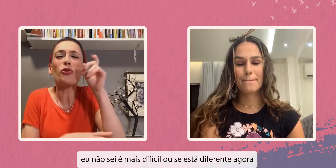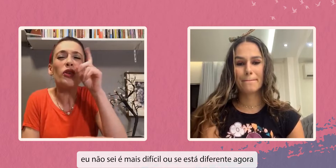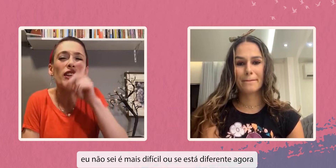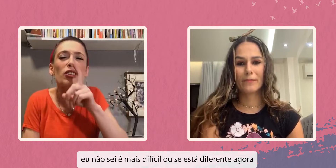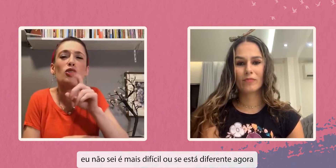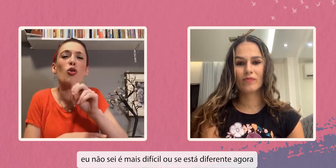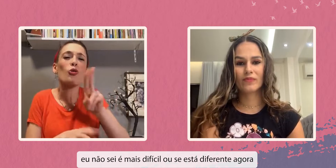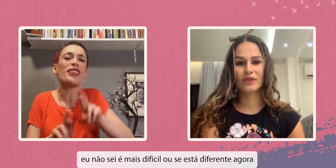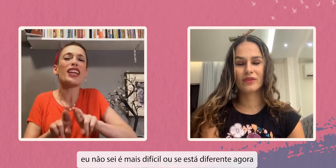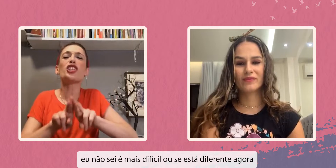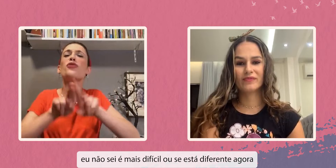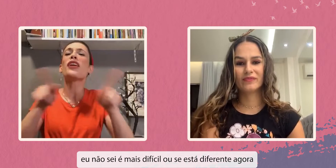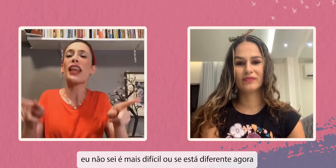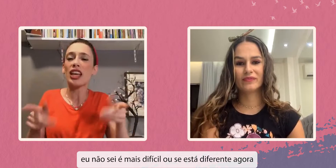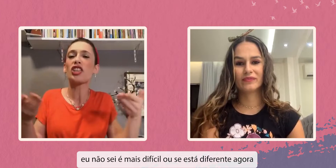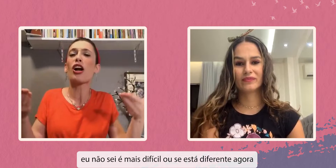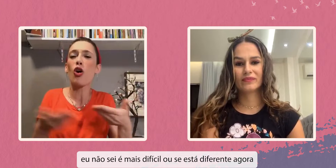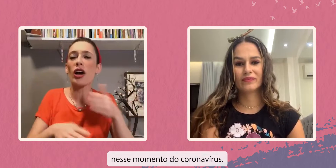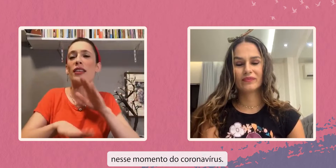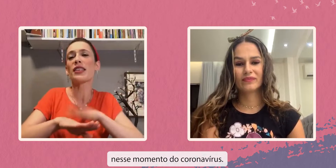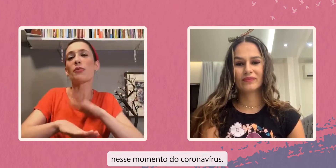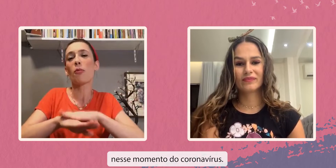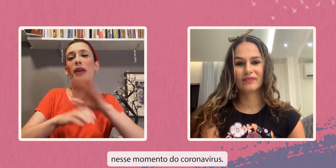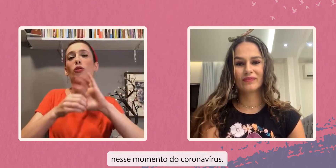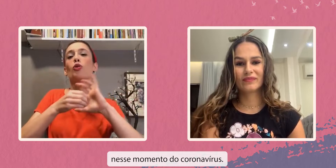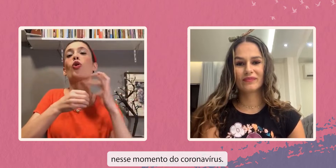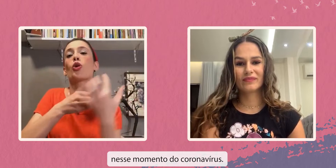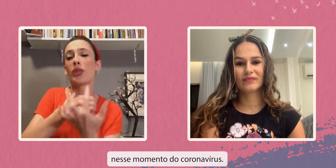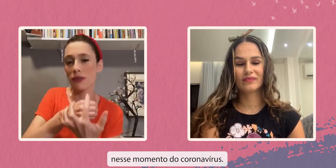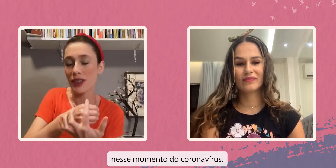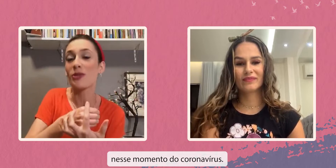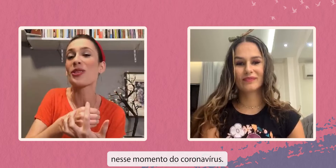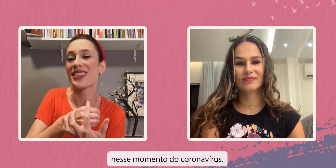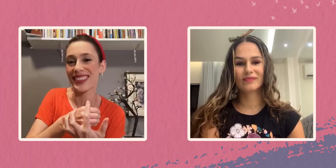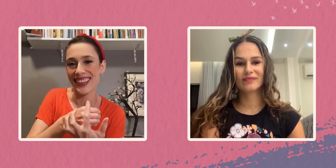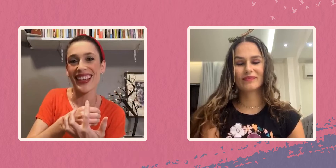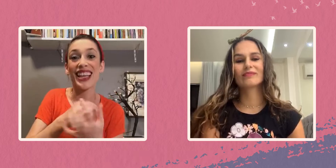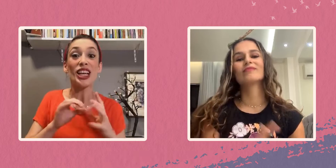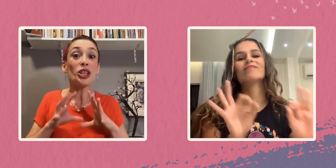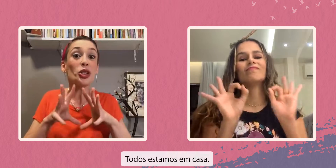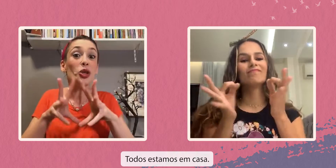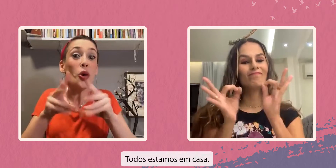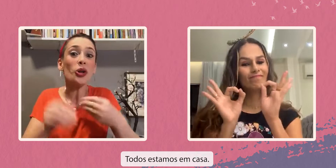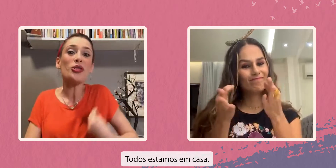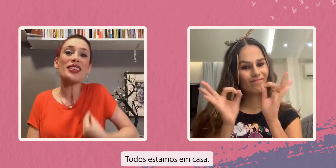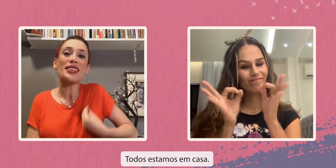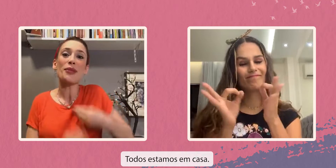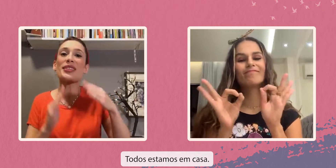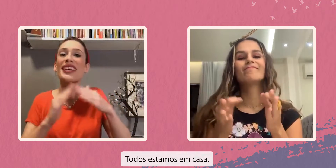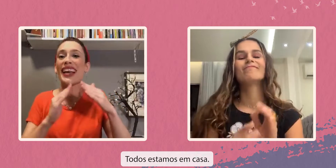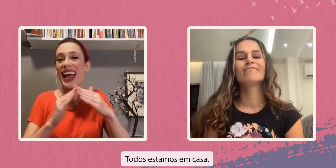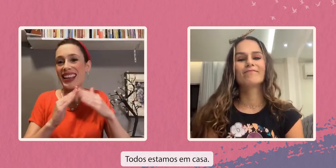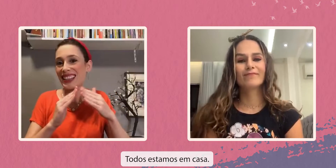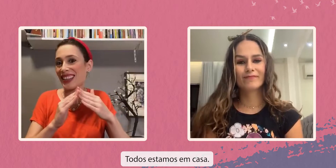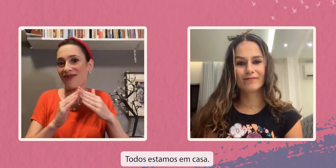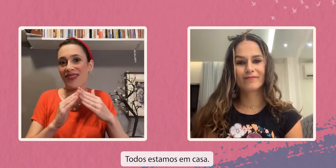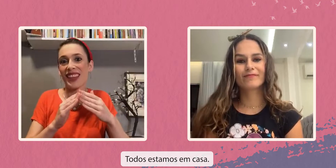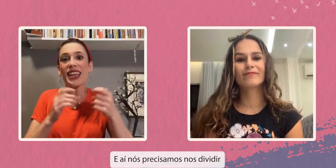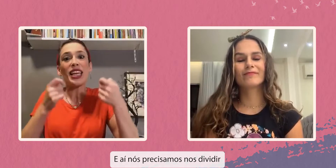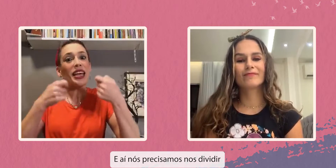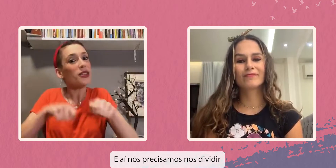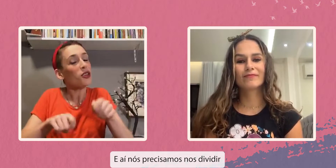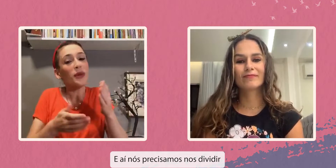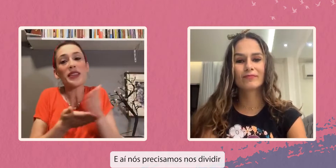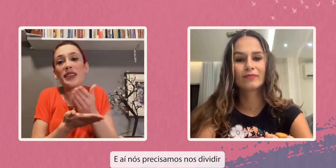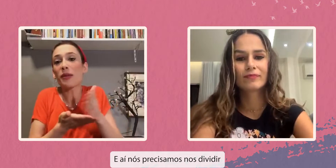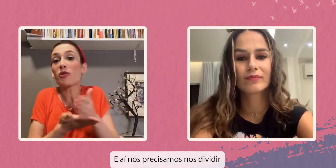mais difícil ou se está diferente agora nesse momento do coronavírus. Todos estamos em casa.